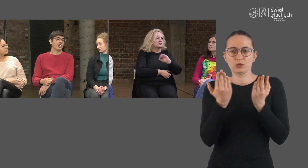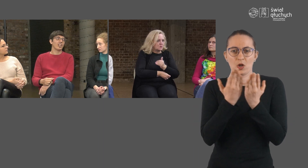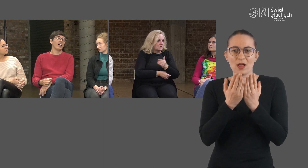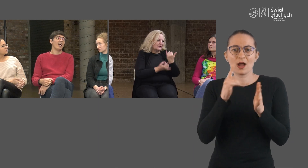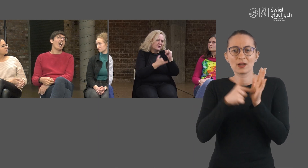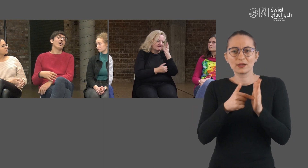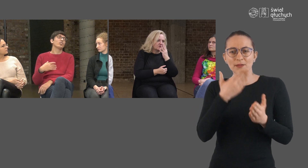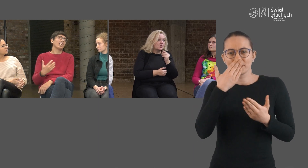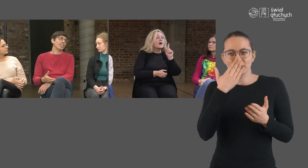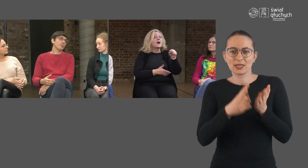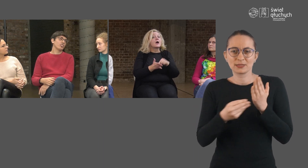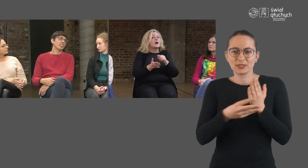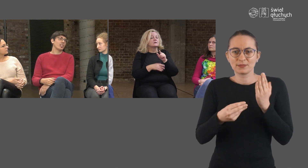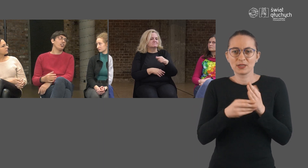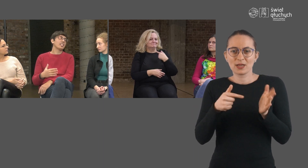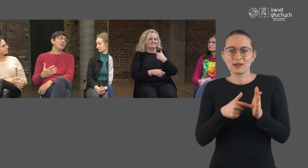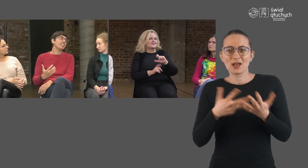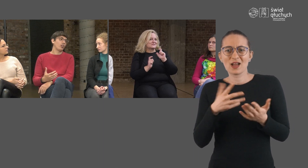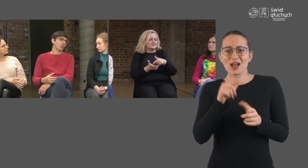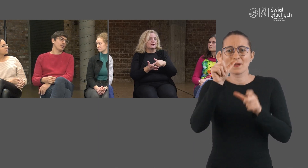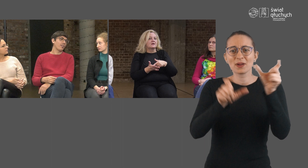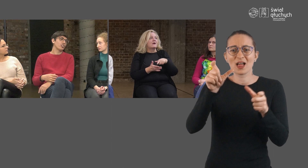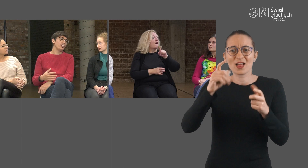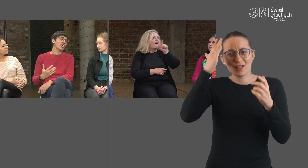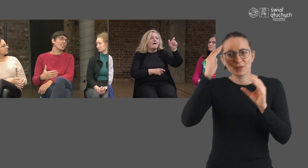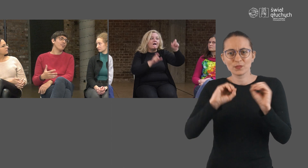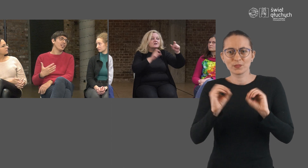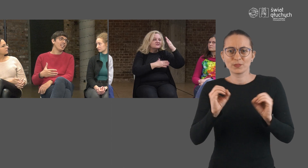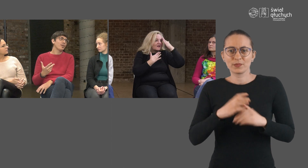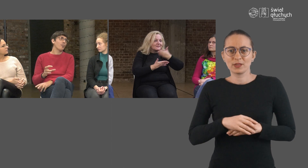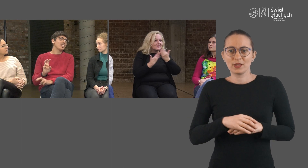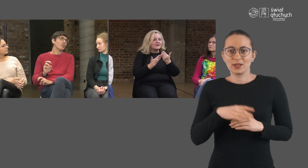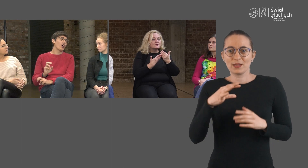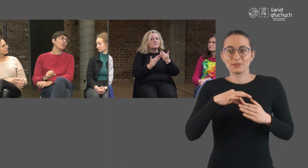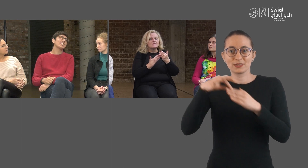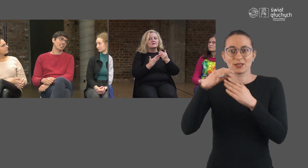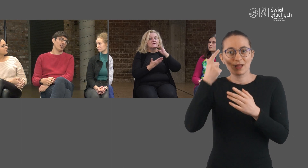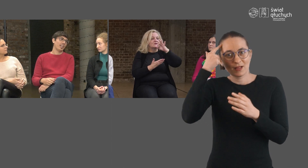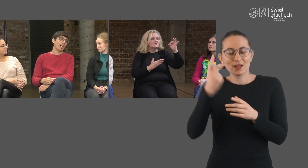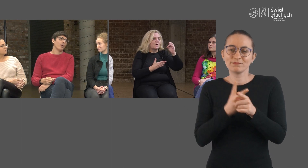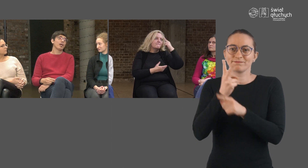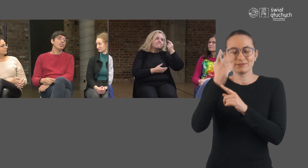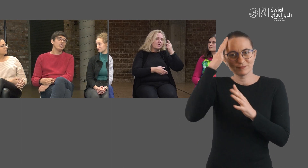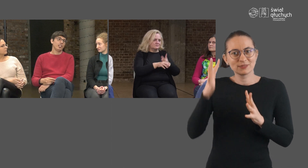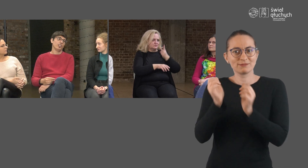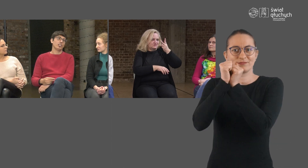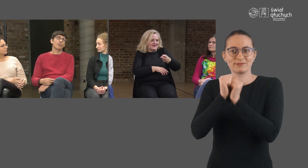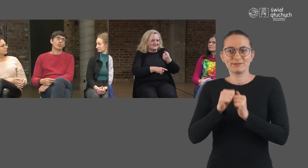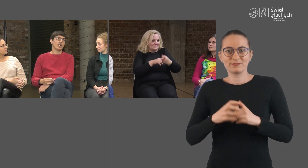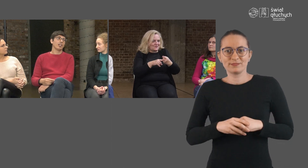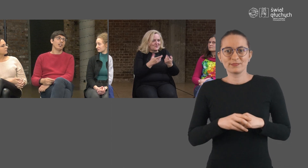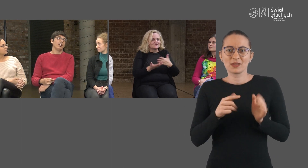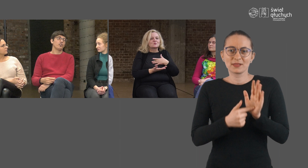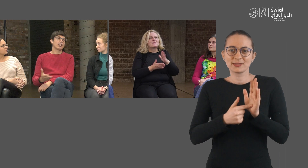inaczej to wyglądało. Ale to jest na tyle śmieszne, że oni sami nie zdają sobie sprawy, że oni czasem ich pomocy są trochę przesadzone. Mam na myśli, że